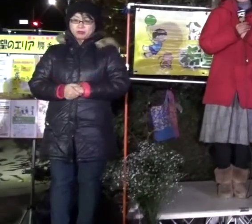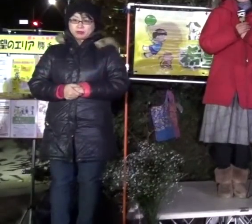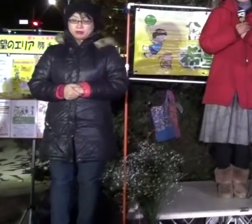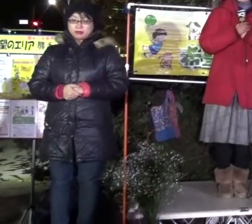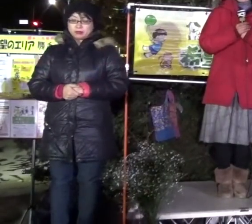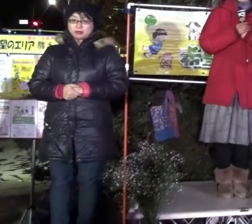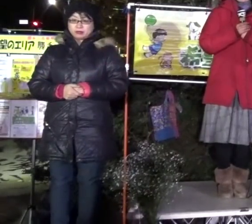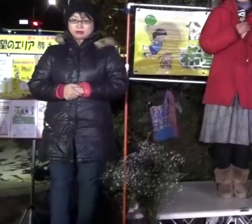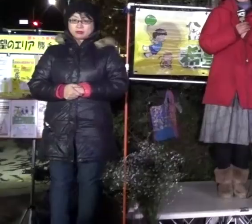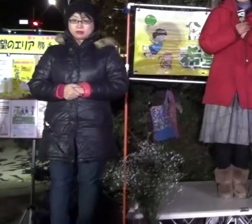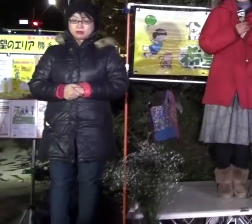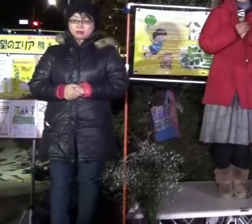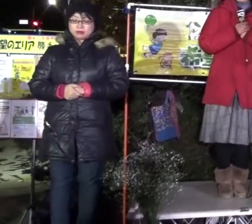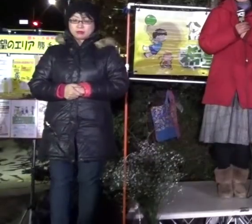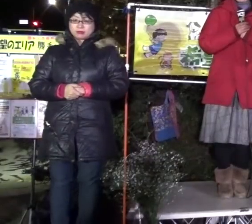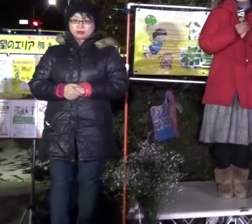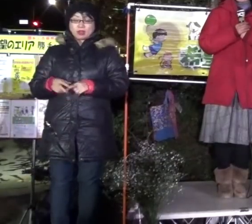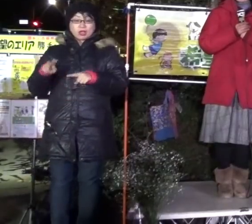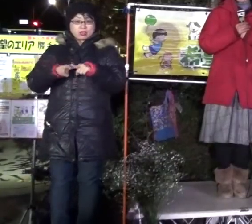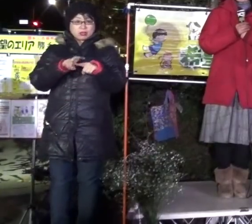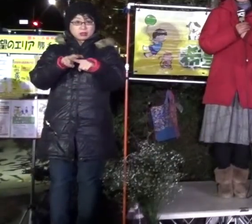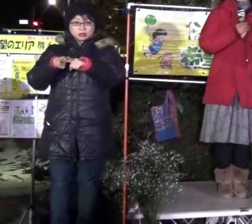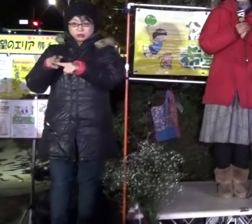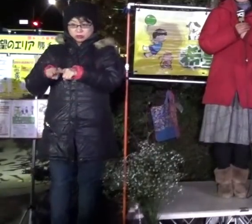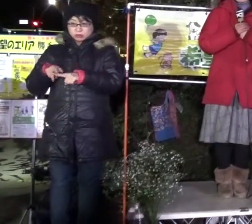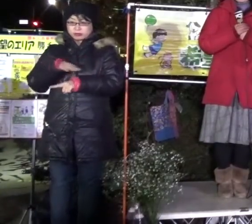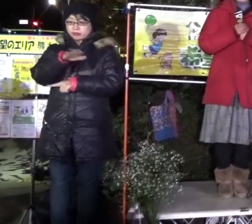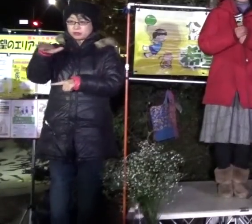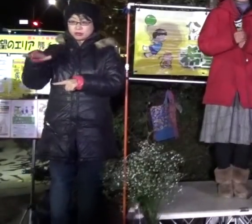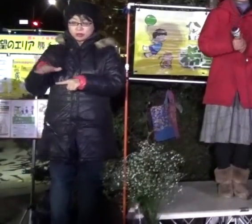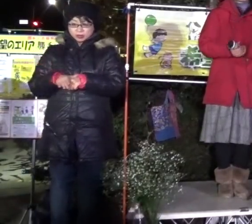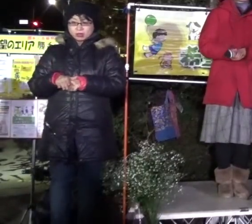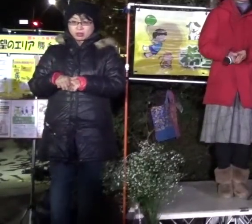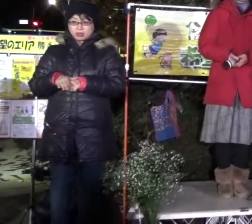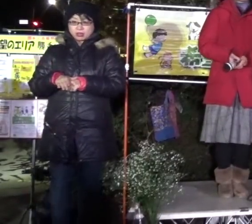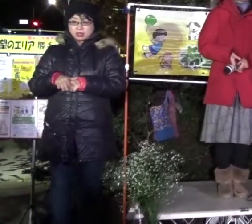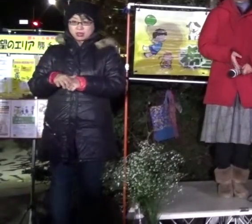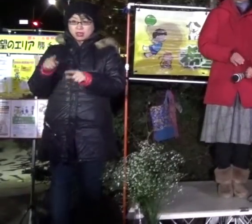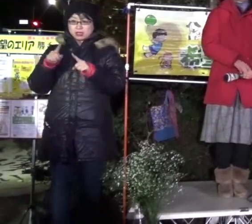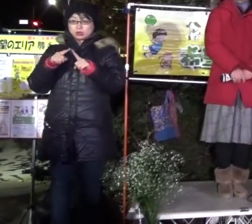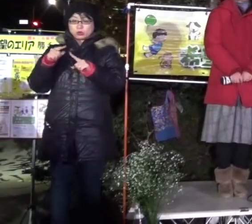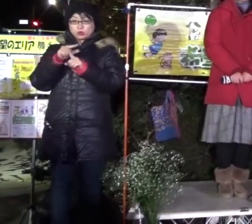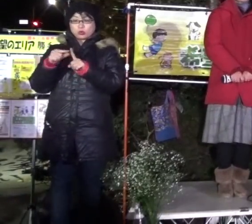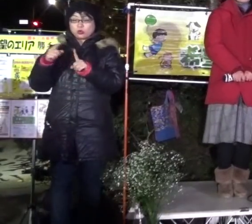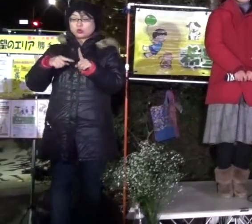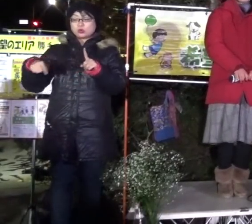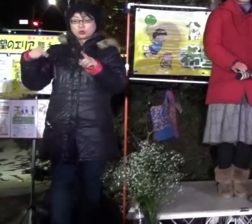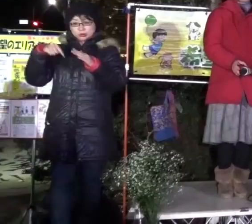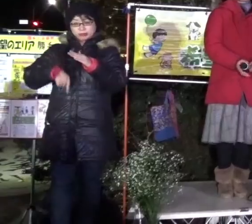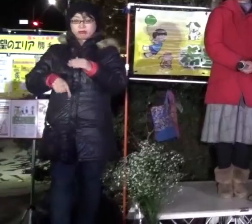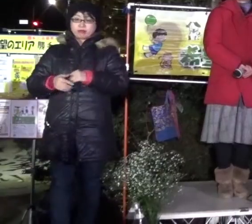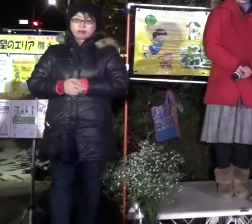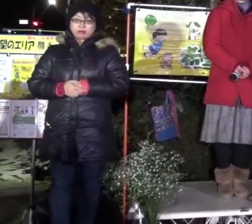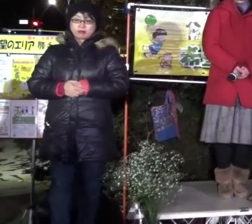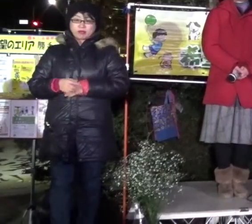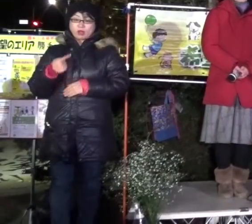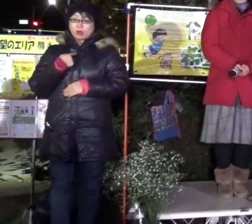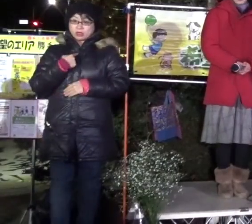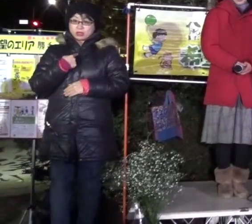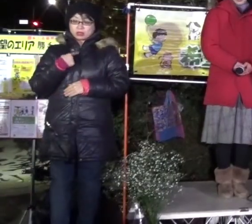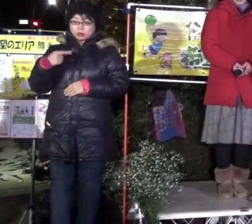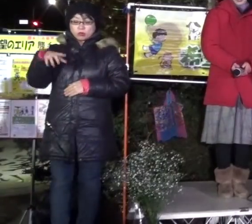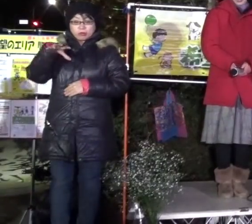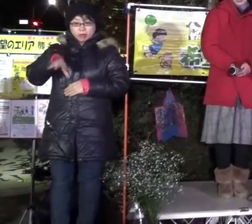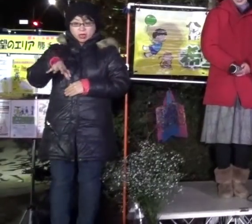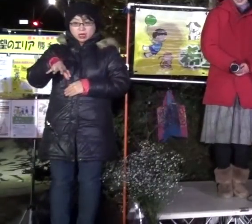でむしろ参加者の皆さんがメインであって、私たちはこの場を作るっていうことにあの徹